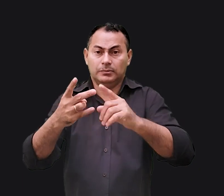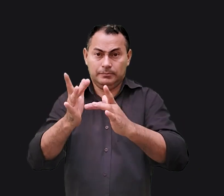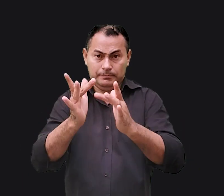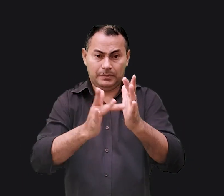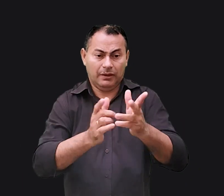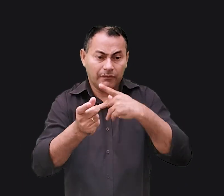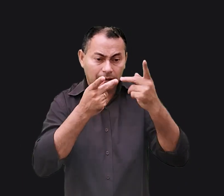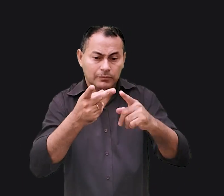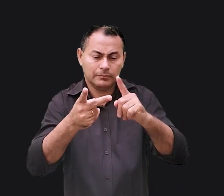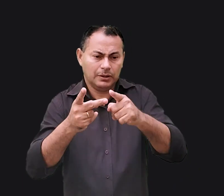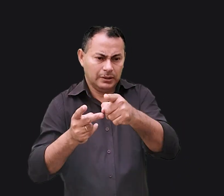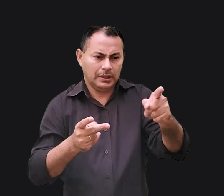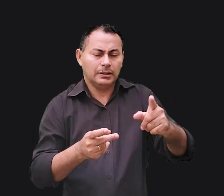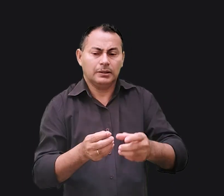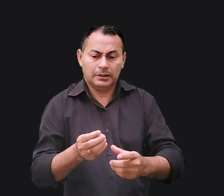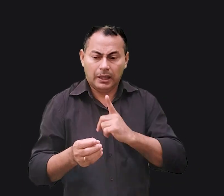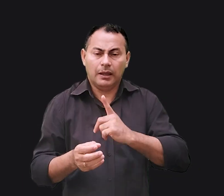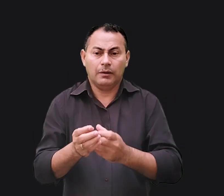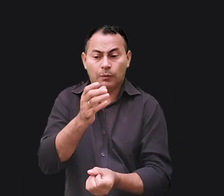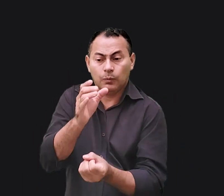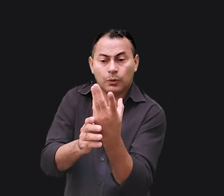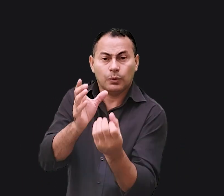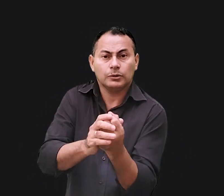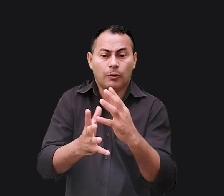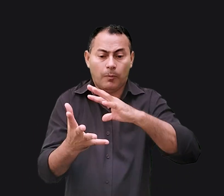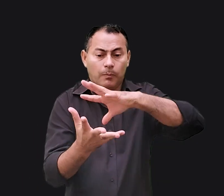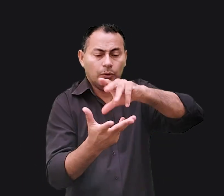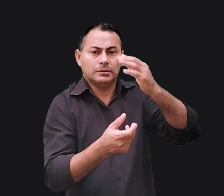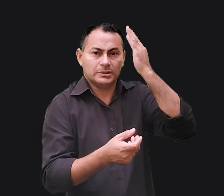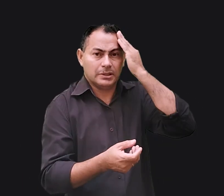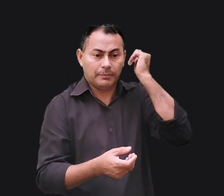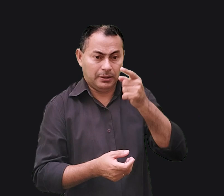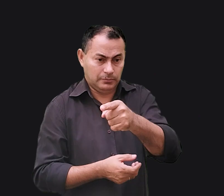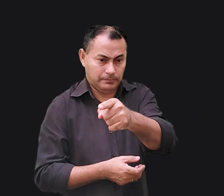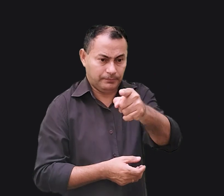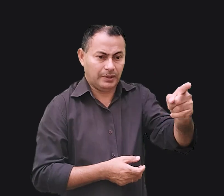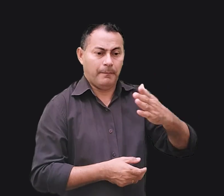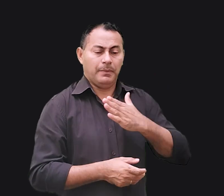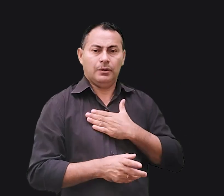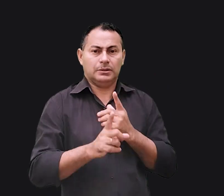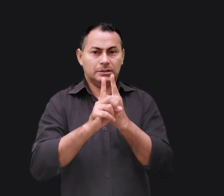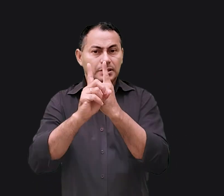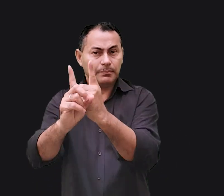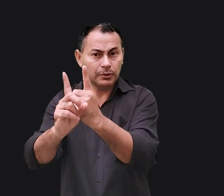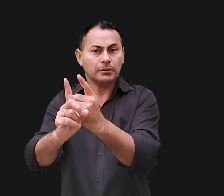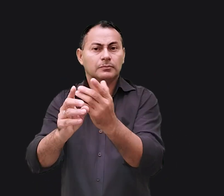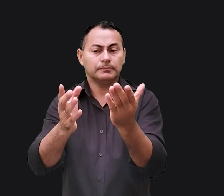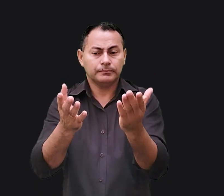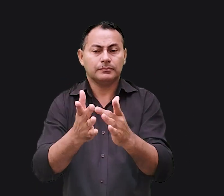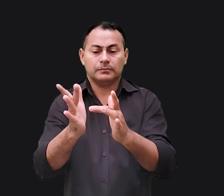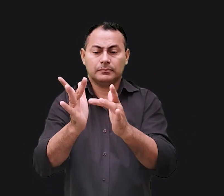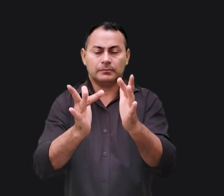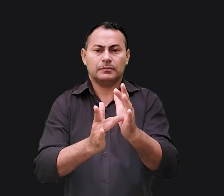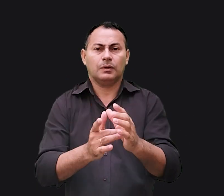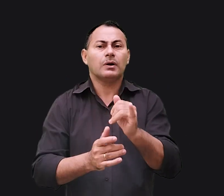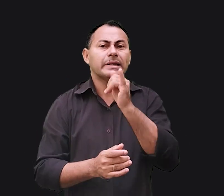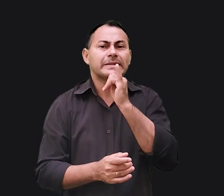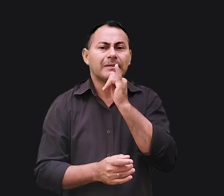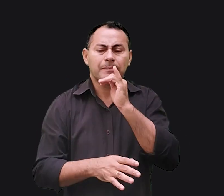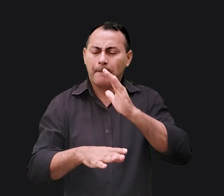é: vocês têm de dar frutos porque é assim que o mundo saberá que vocês são meus discípulos. Jesus foi o exemplo